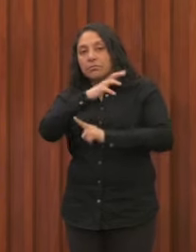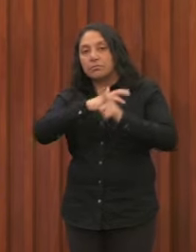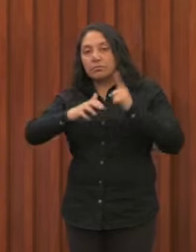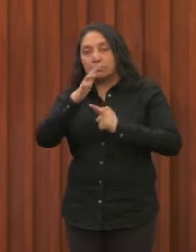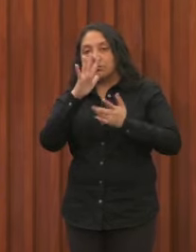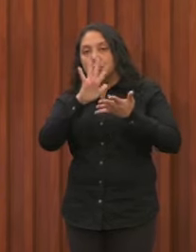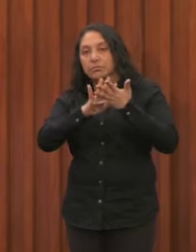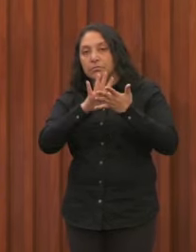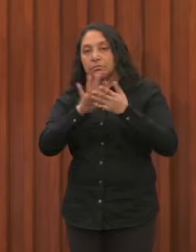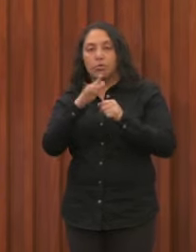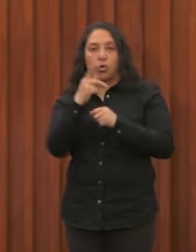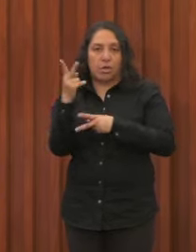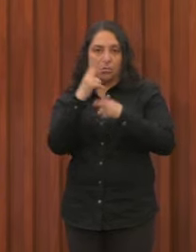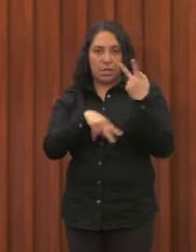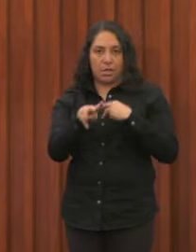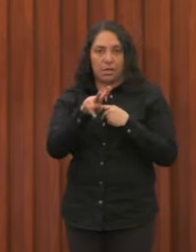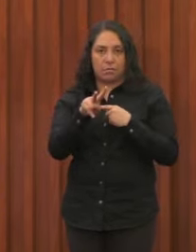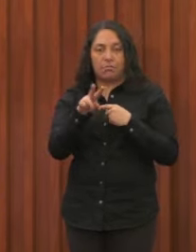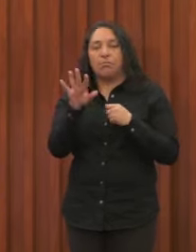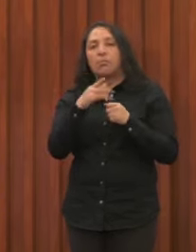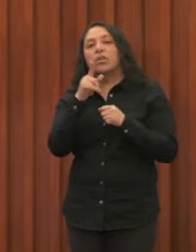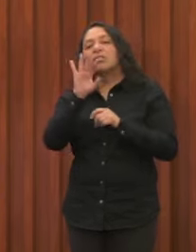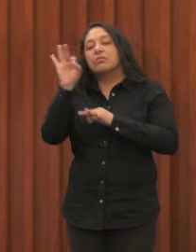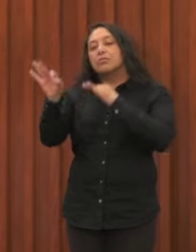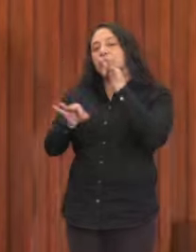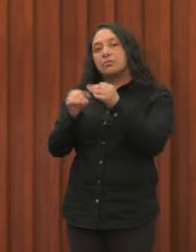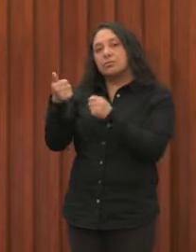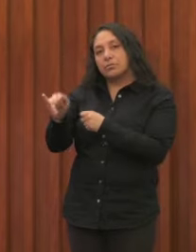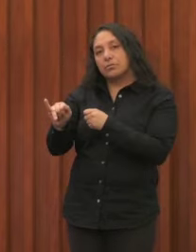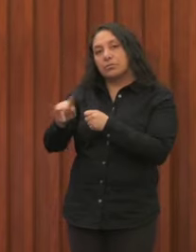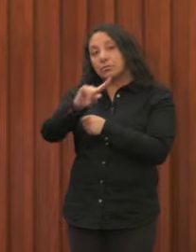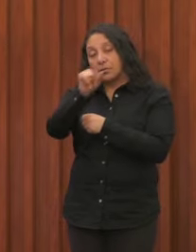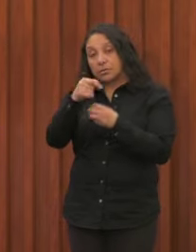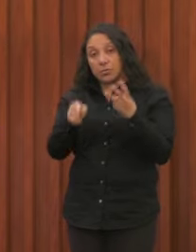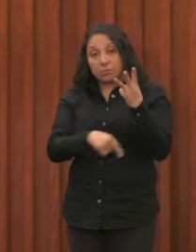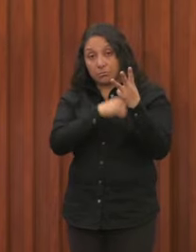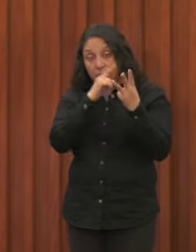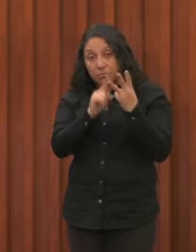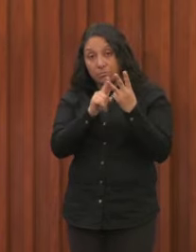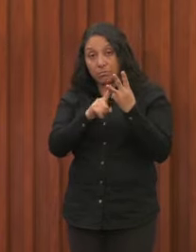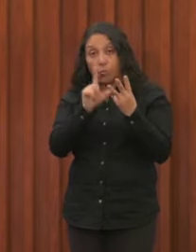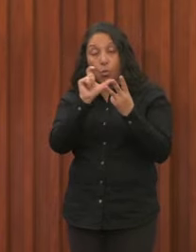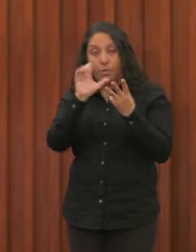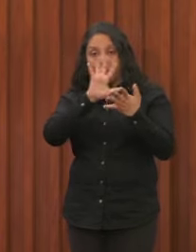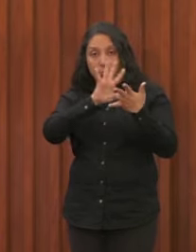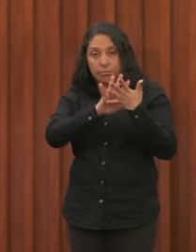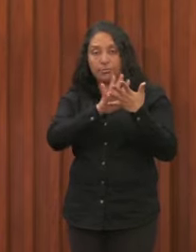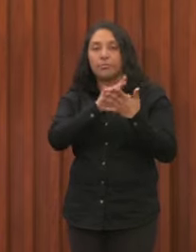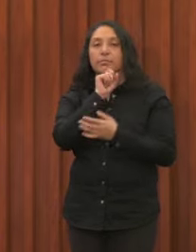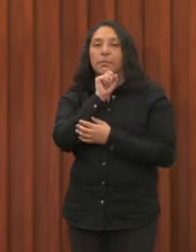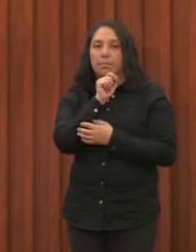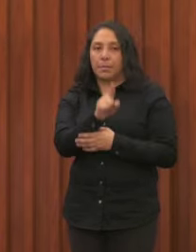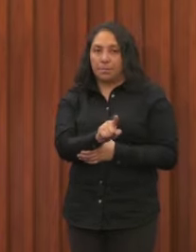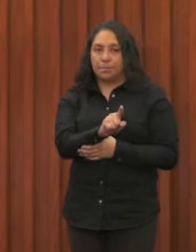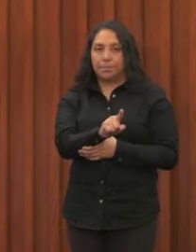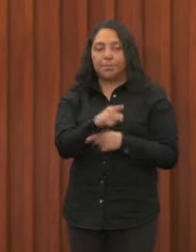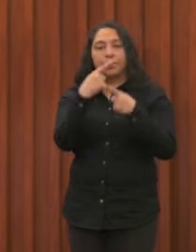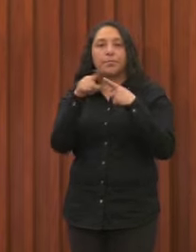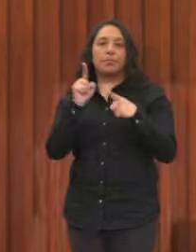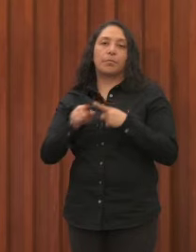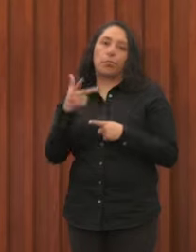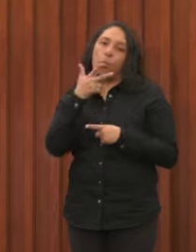por qué llegan, por qué son tratadas como tal vez. Y luego, cuando están privadas de la libertad, también. A diferencia de